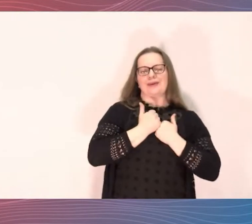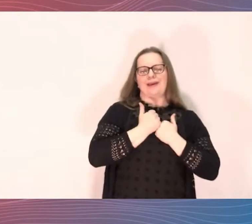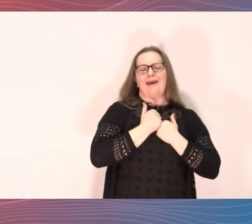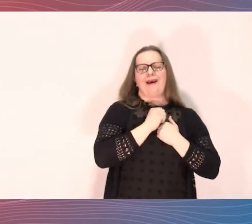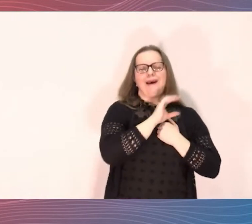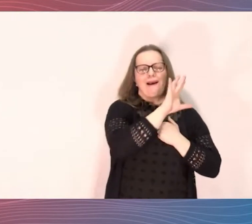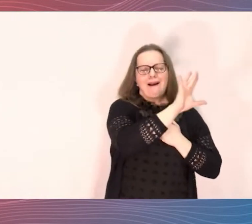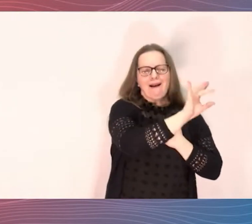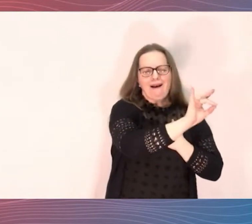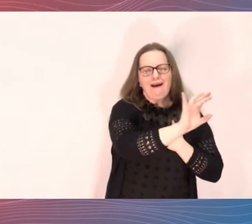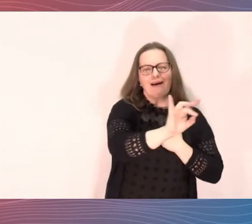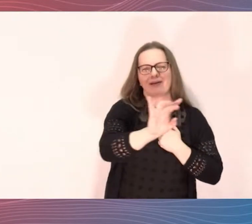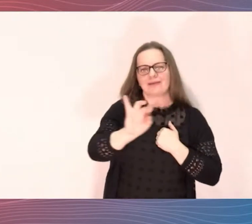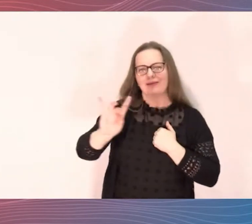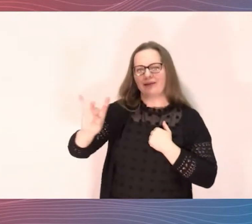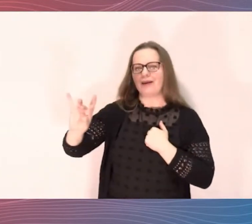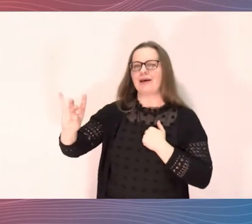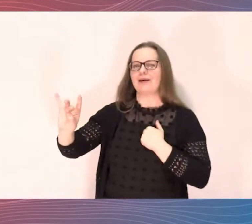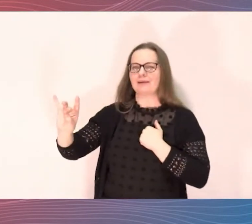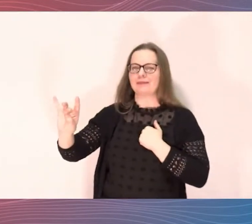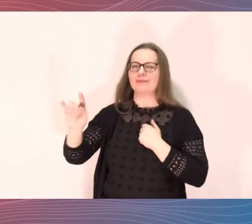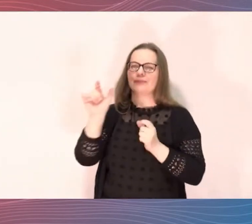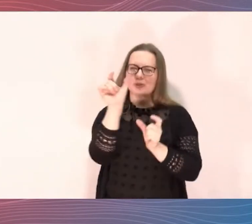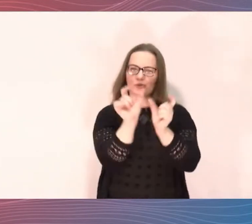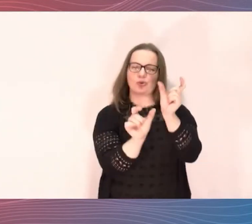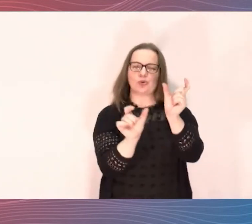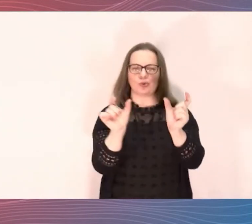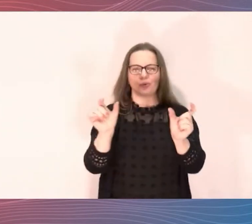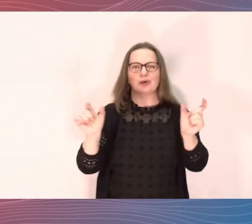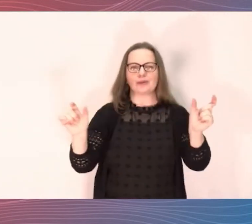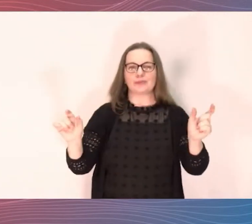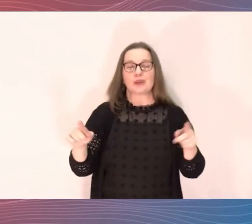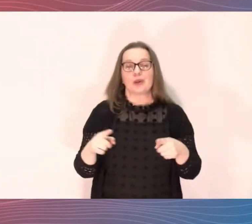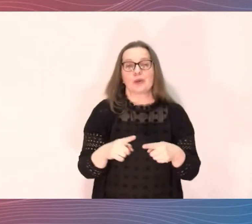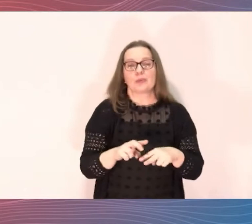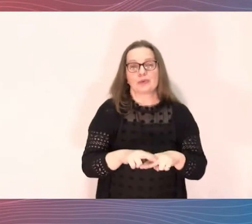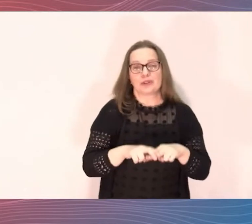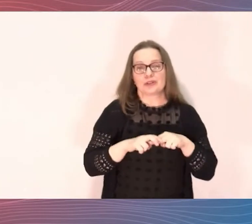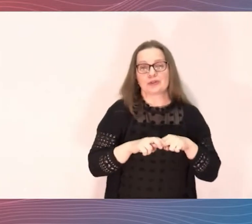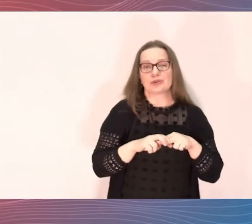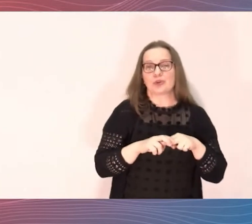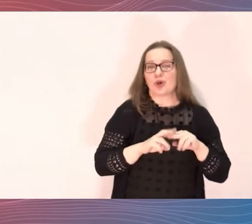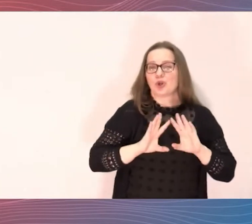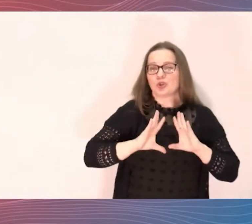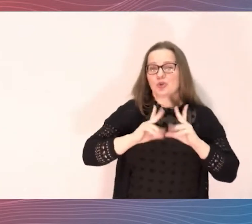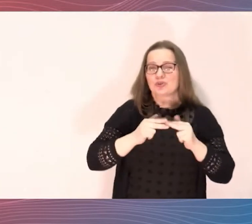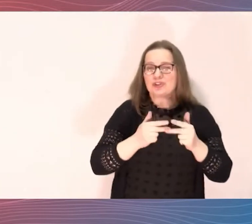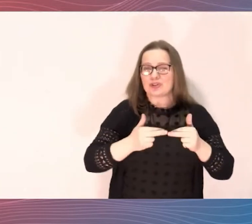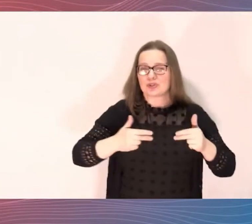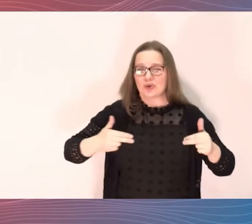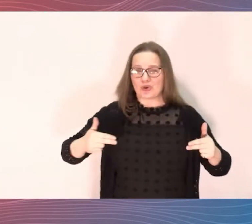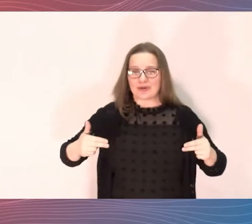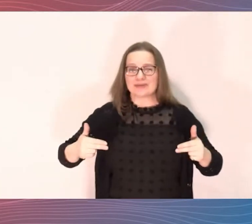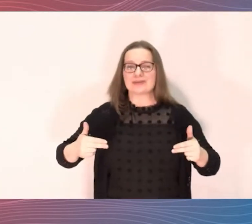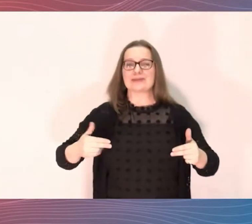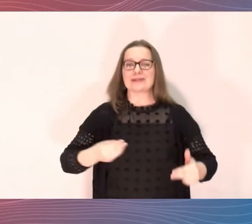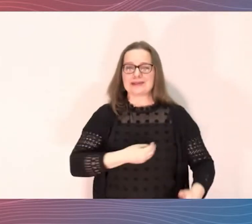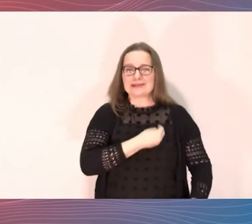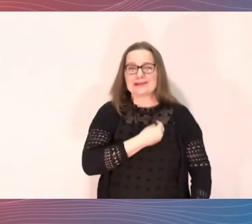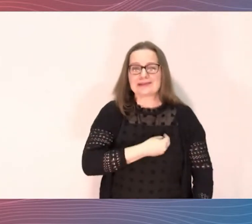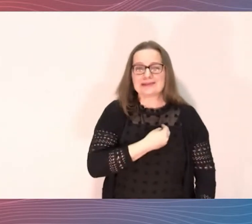aquele por cuja causa e por quem todas as coisas existem, conduzindo muitos filhos à glória.